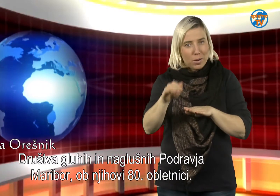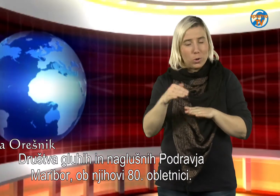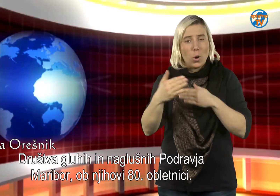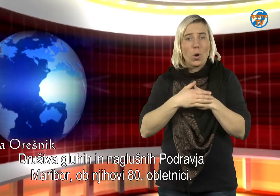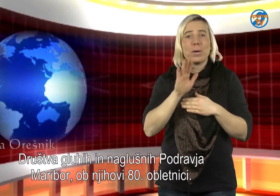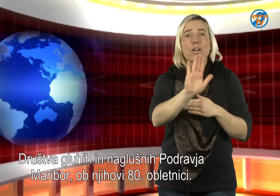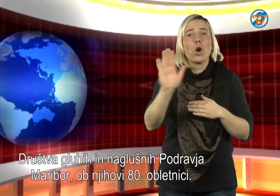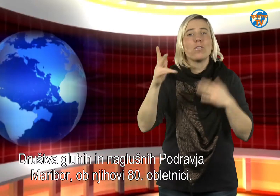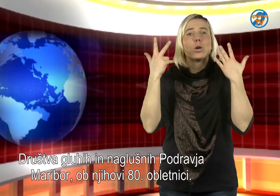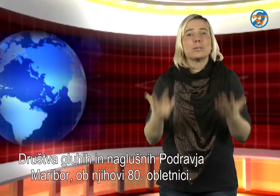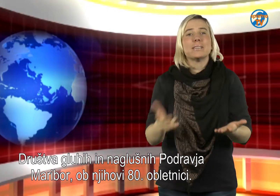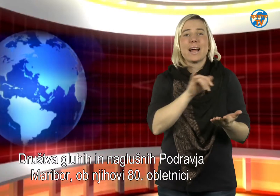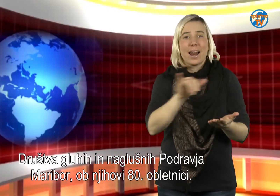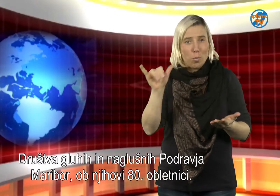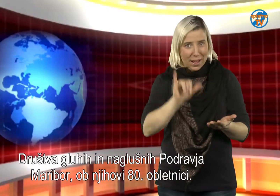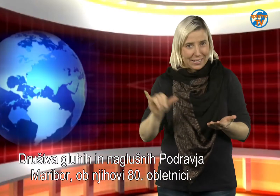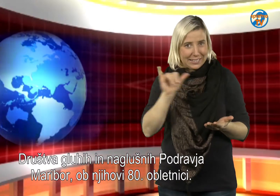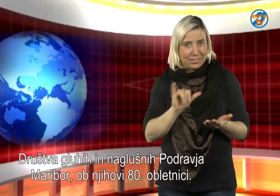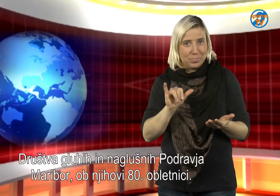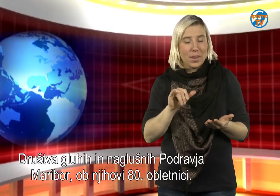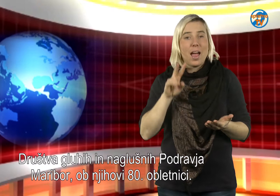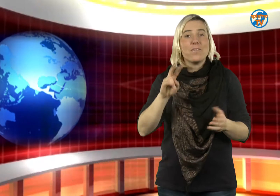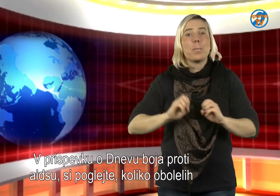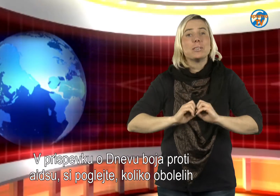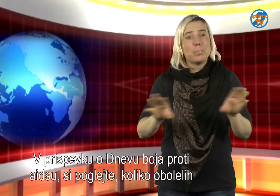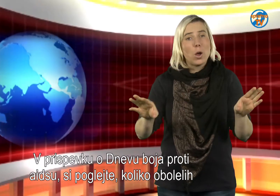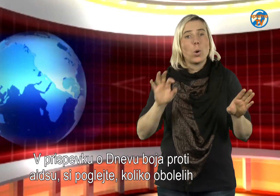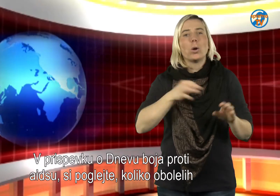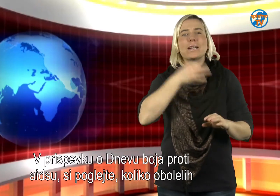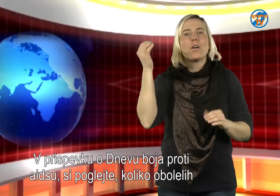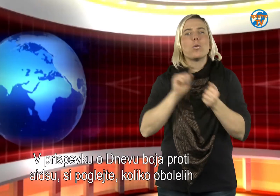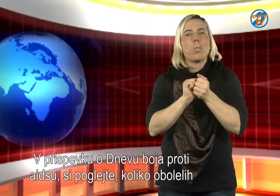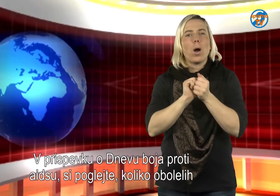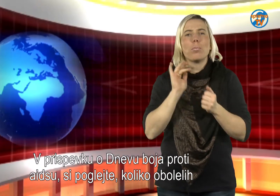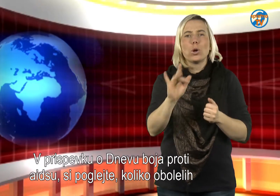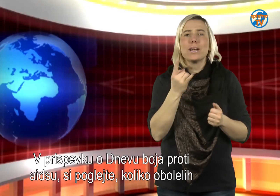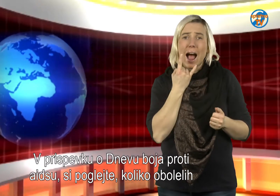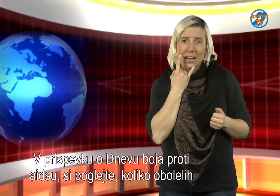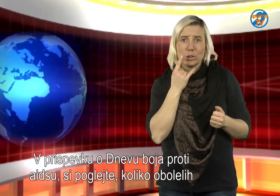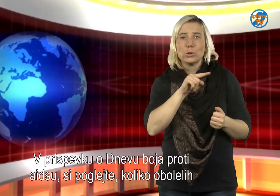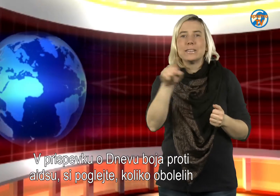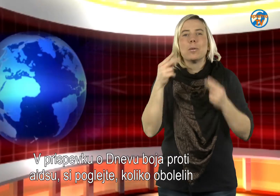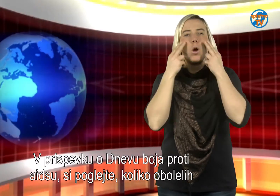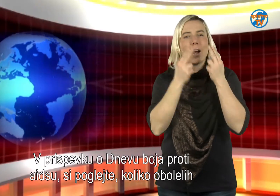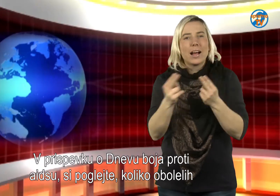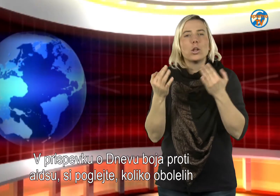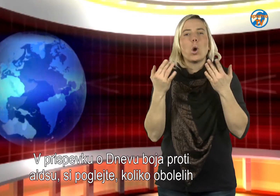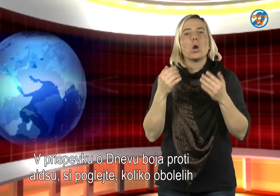Maribor ob njihovi 80. obletnici. O prispevku o dnevu boja proti aidsu si poglejte, koliko obolelih je